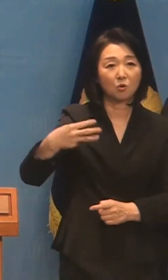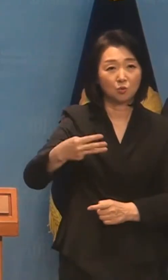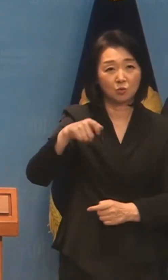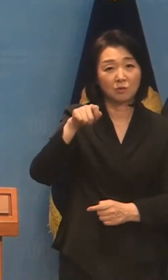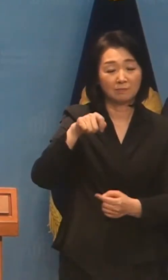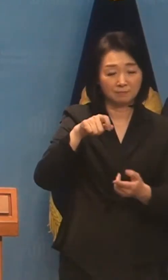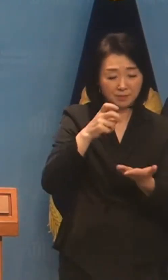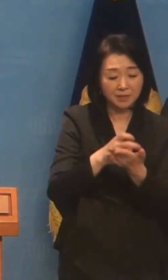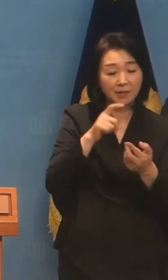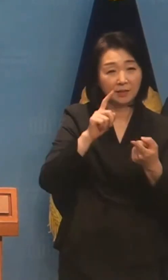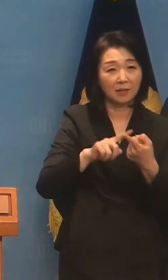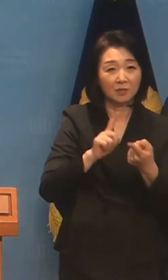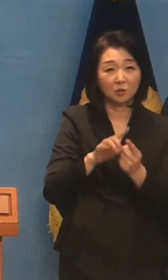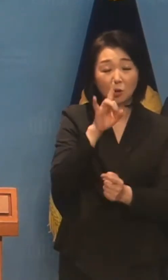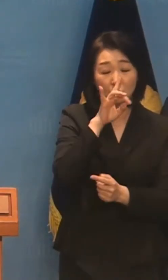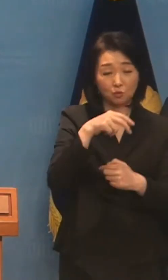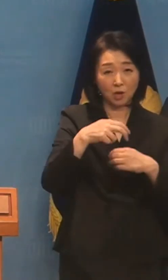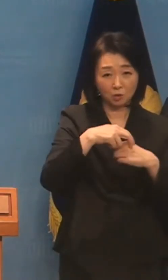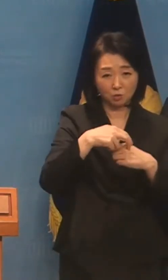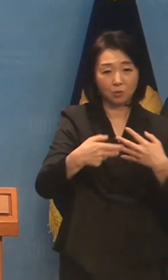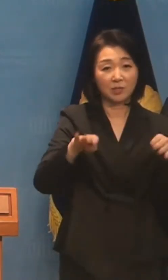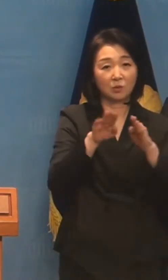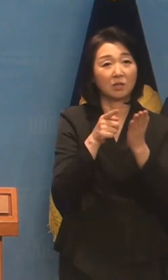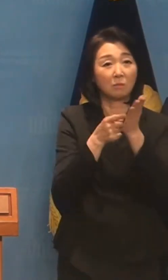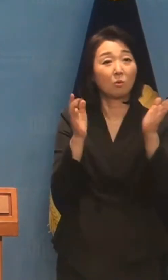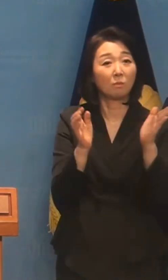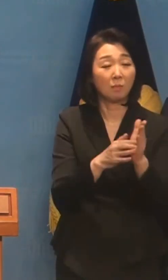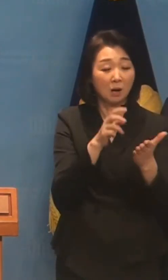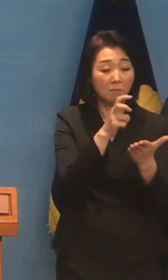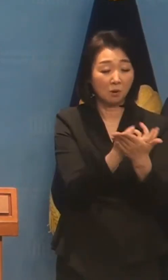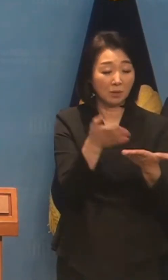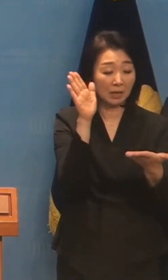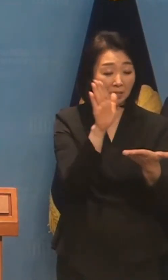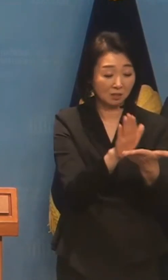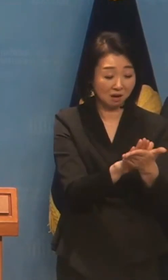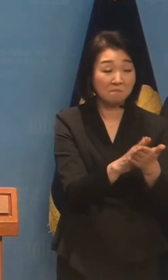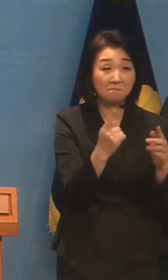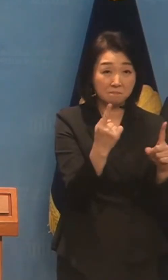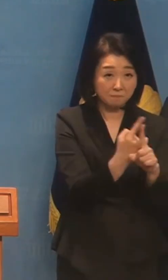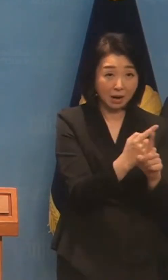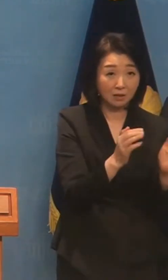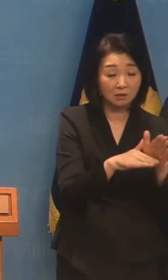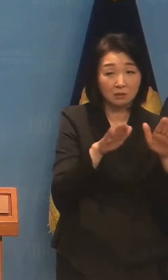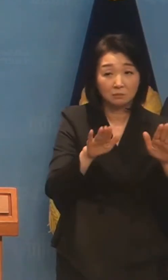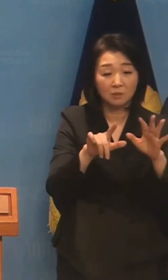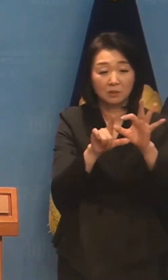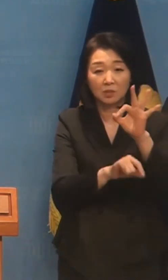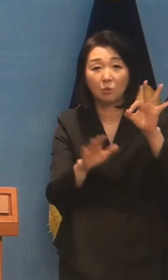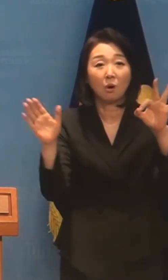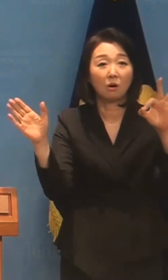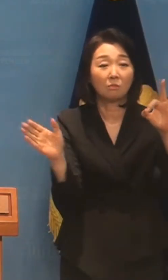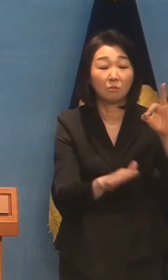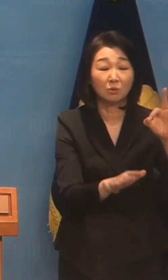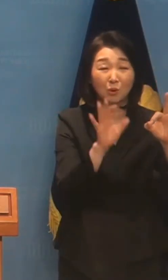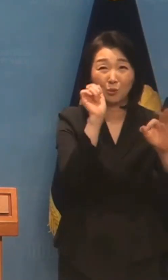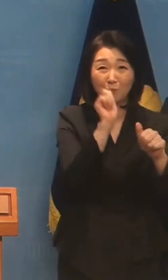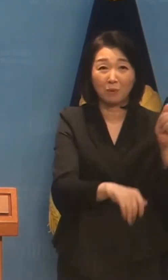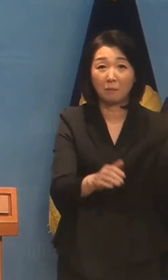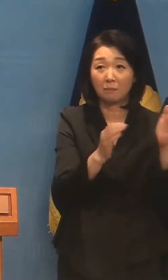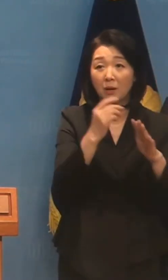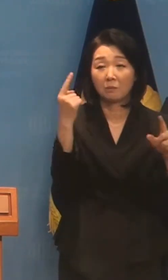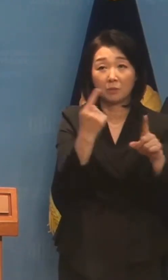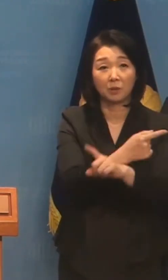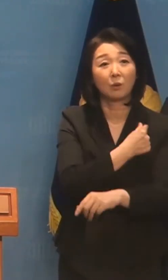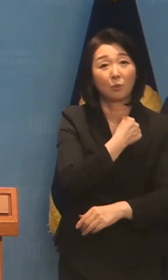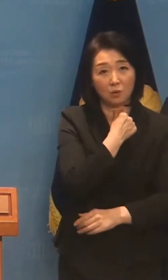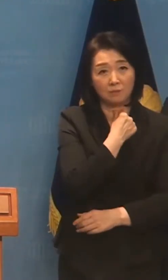중앙의료급여심의위원회에 보고했습니다. 법령 개정을 거쳐 오는 10월 정률제로